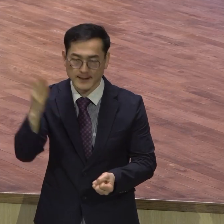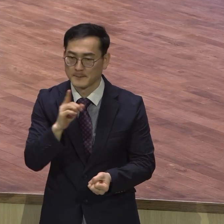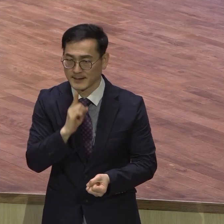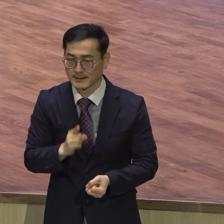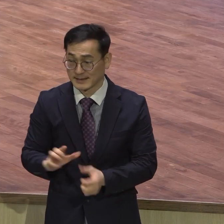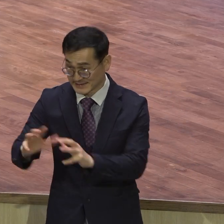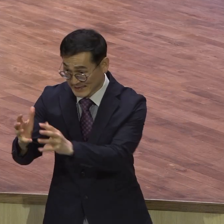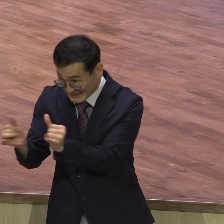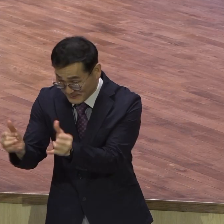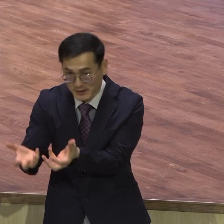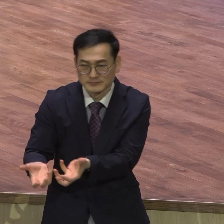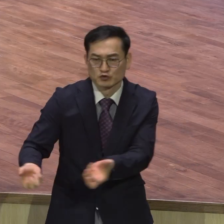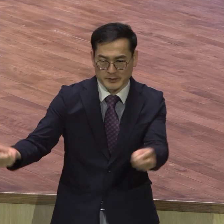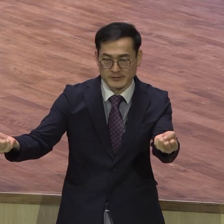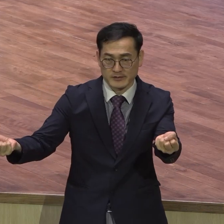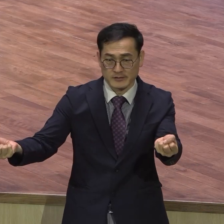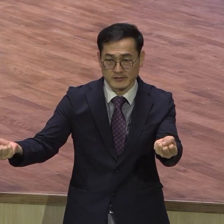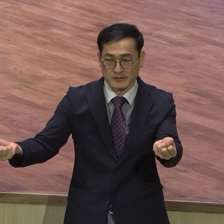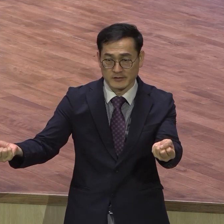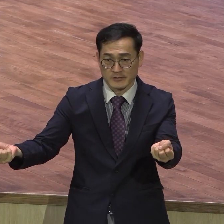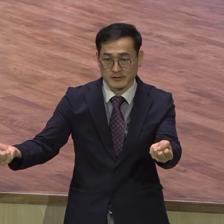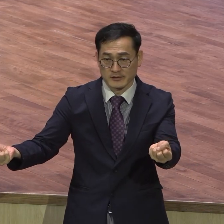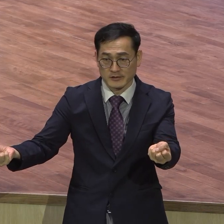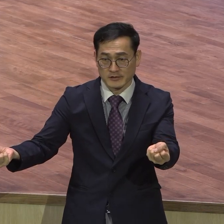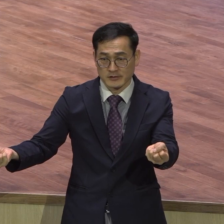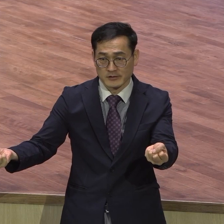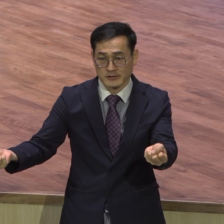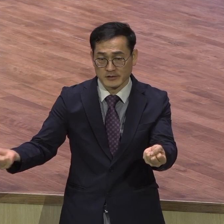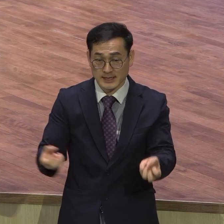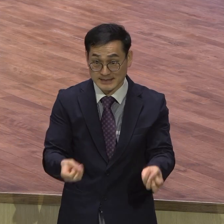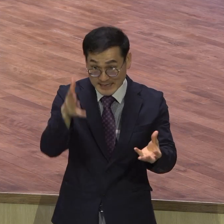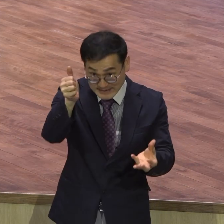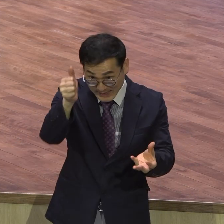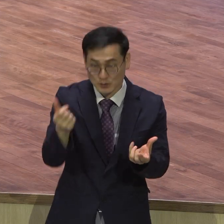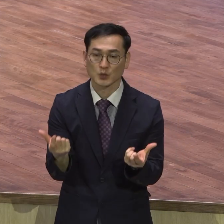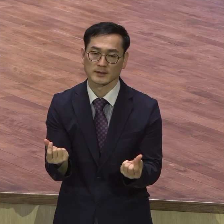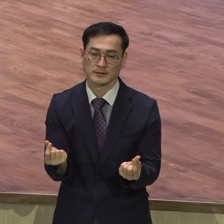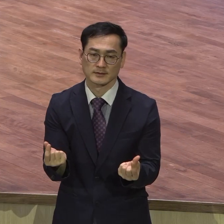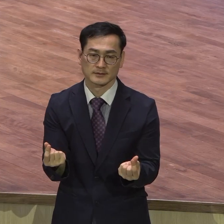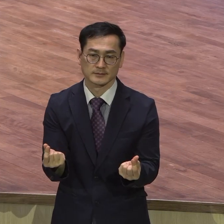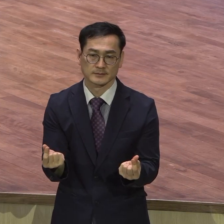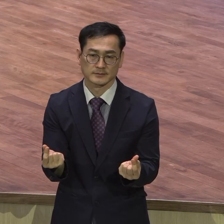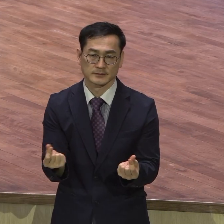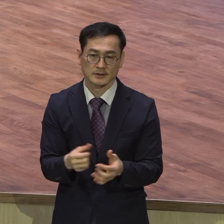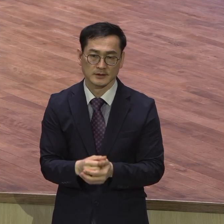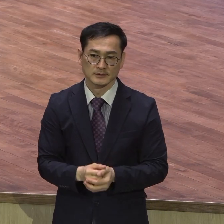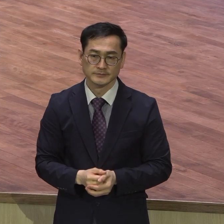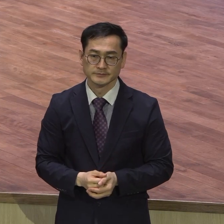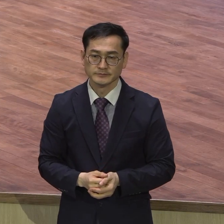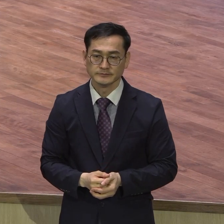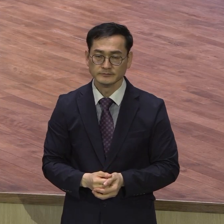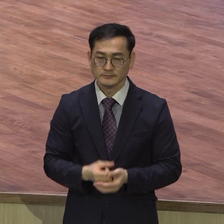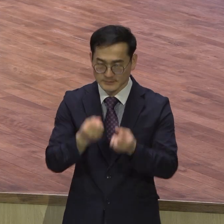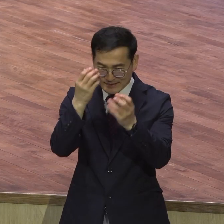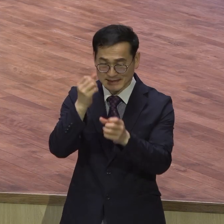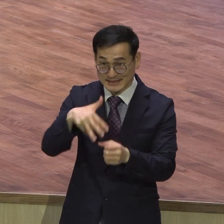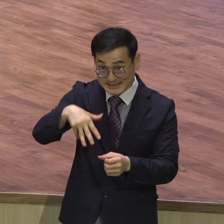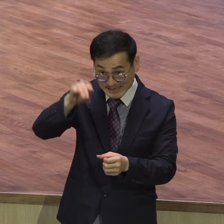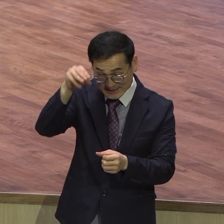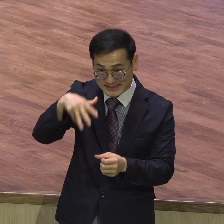구별된 거예요. 이게 제사장입니다. 구별되었다. 하나님께서 장식의 3장의 불신 현장에서 우리를 어리아